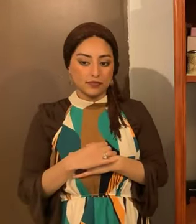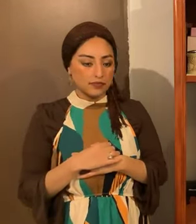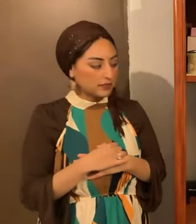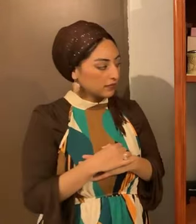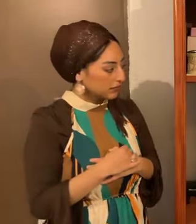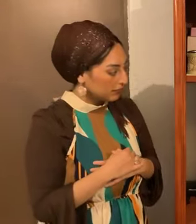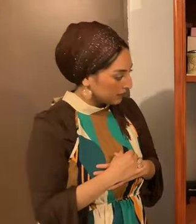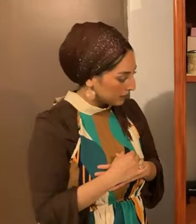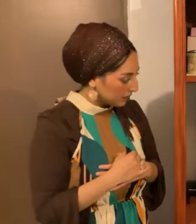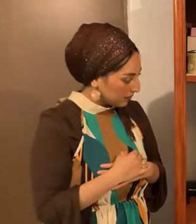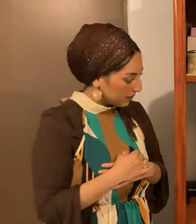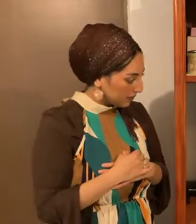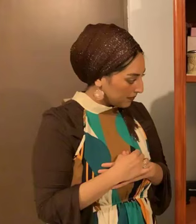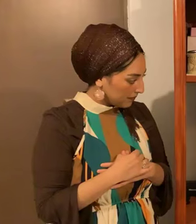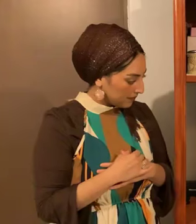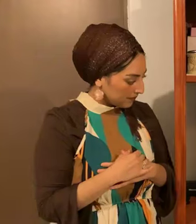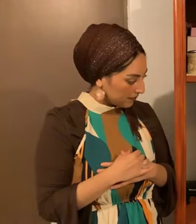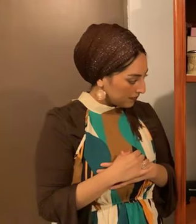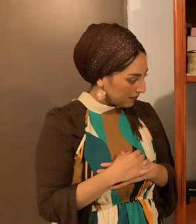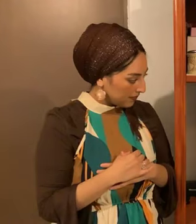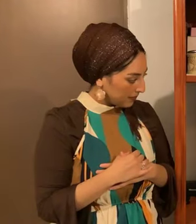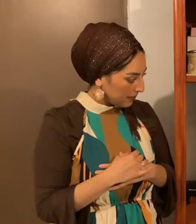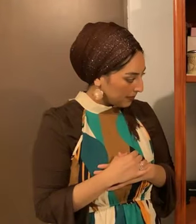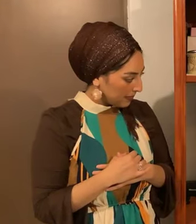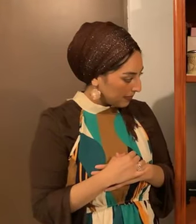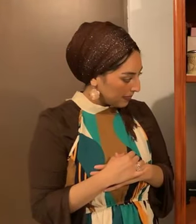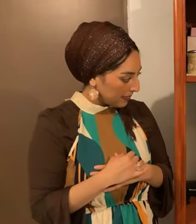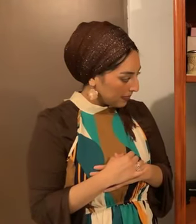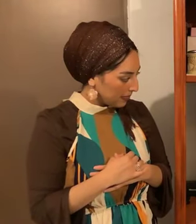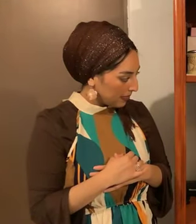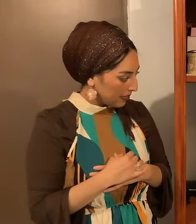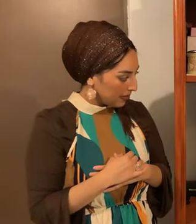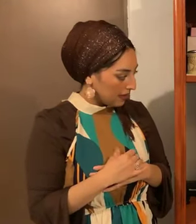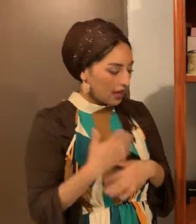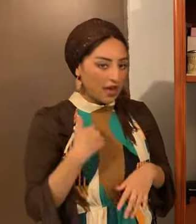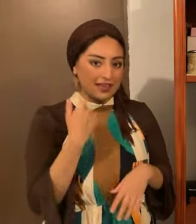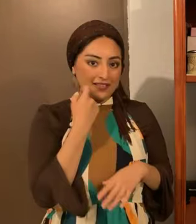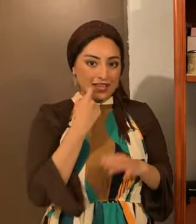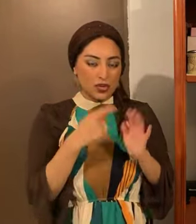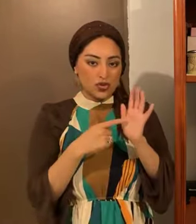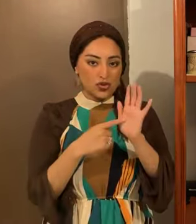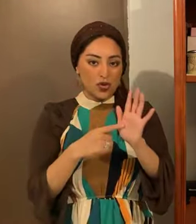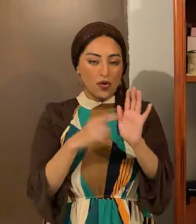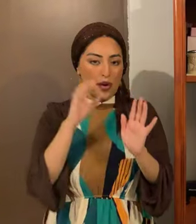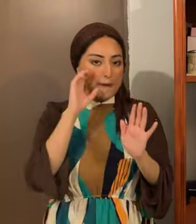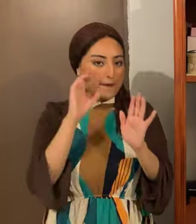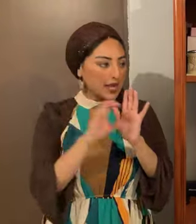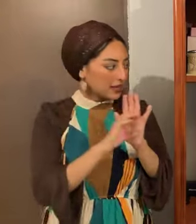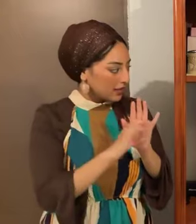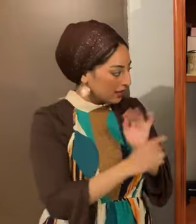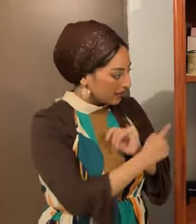las escalas, por eso tenemos esta diapositiva de una escalera, porque nos permite